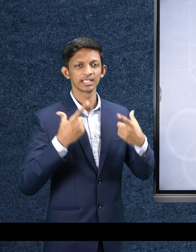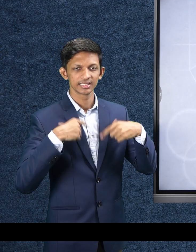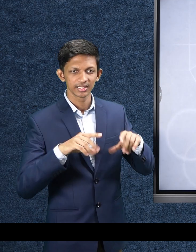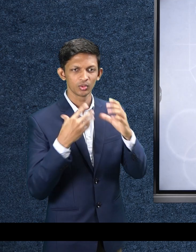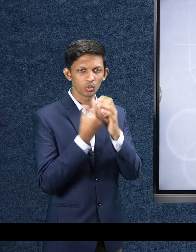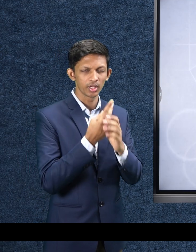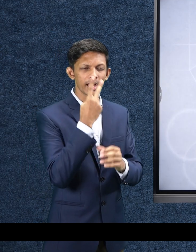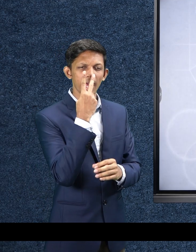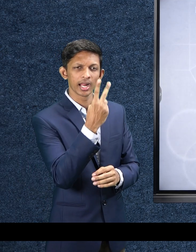उदाहरणार्थ